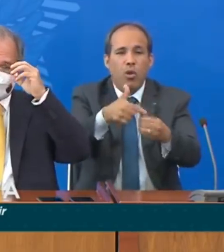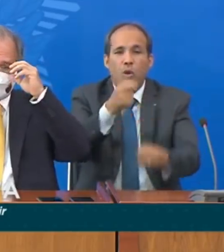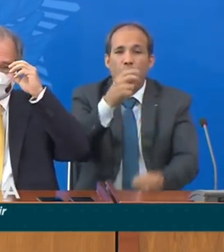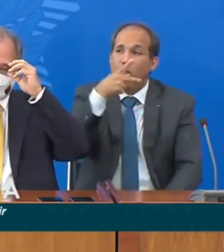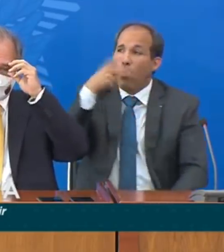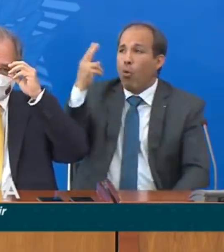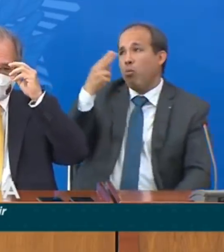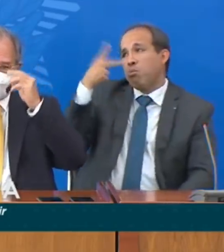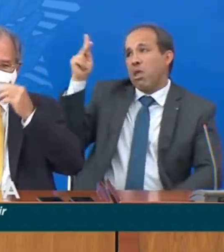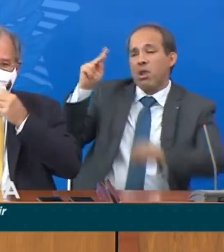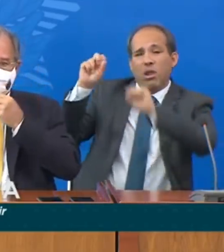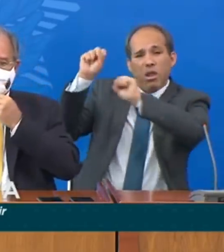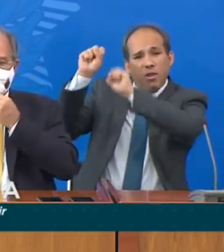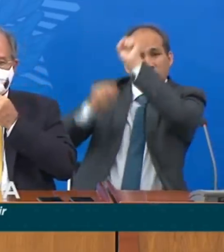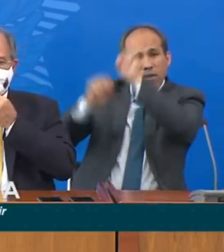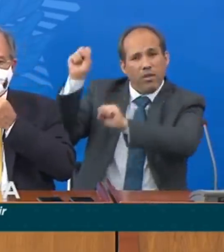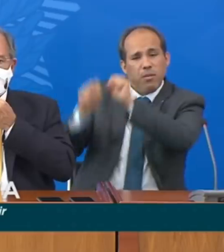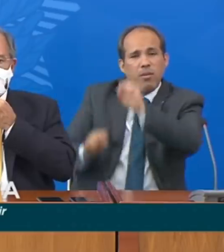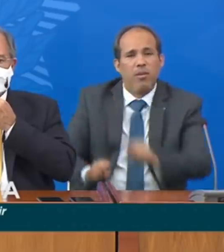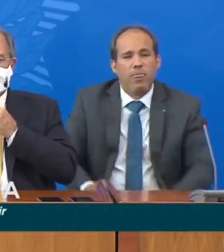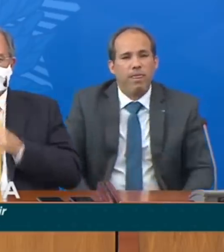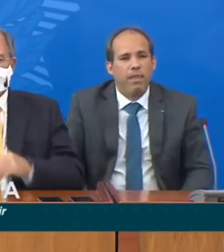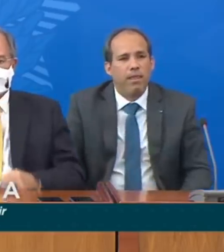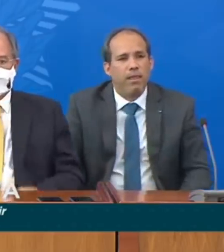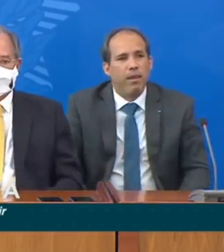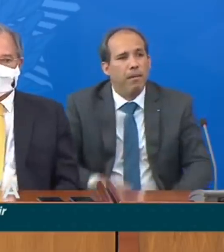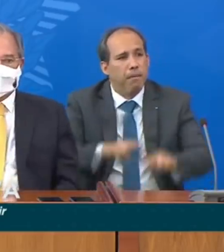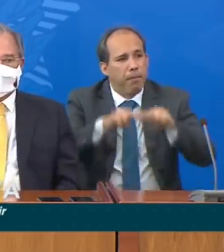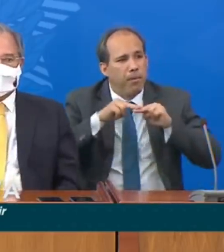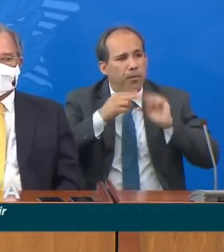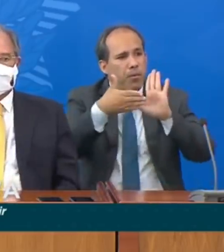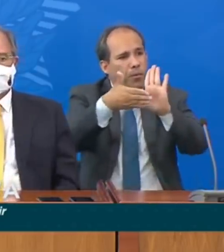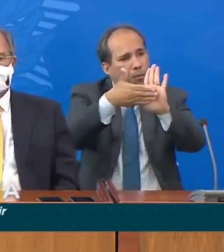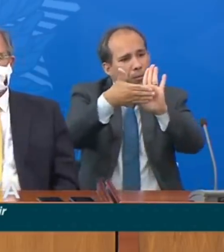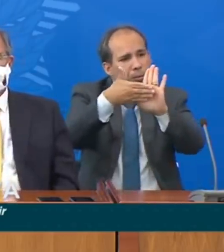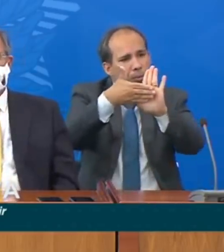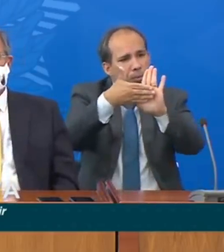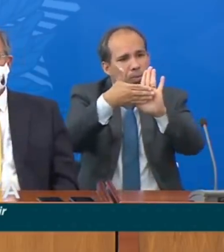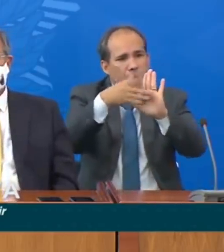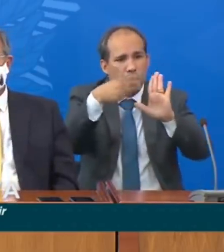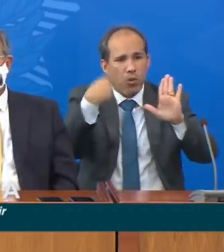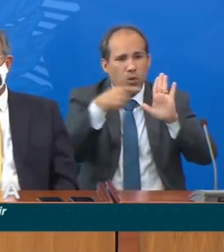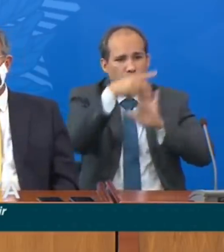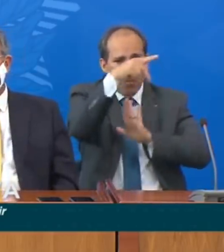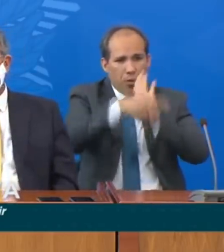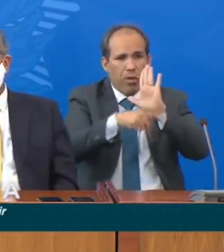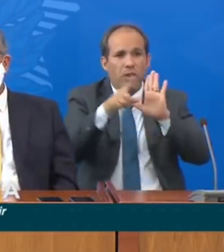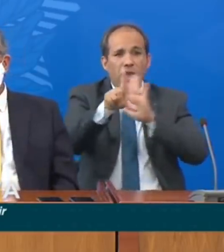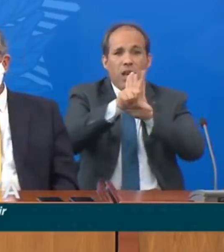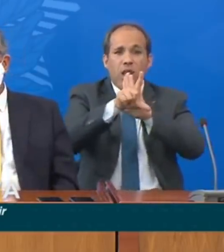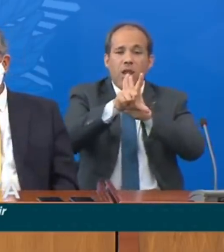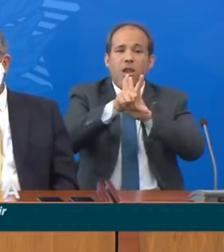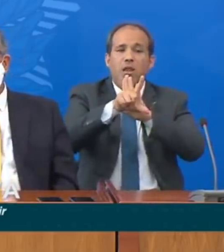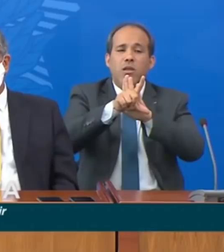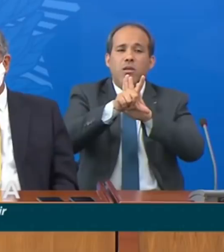refinaria. E essa, então, a nossa proposta, a nosso projeto de lei complementar, que deve ser apresentado